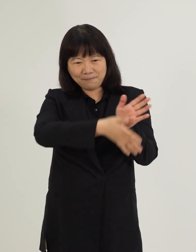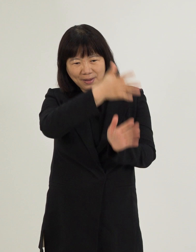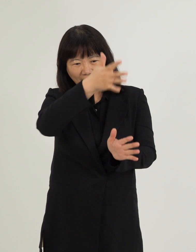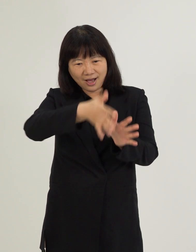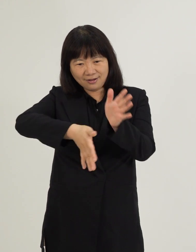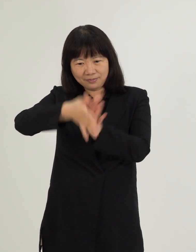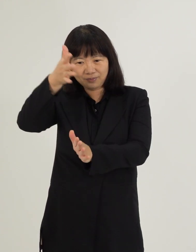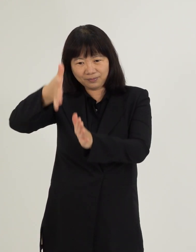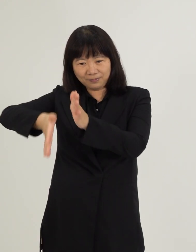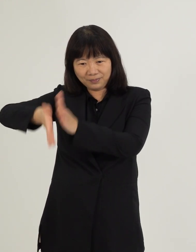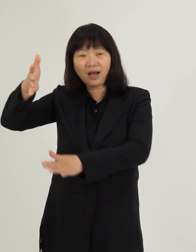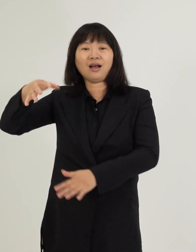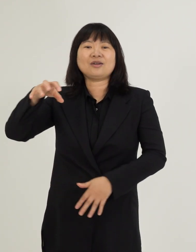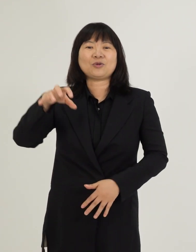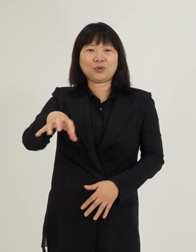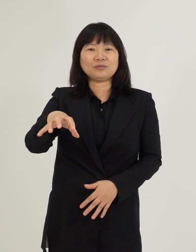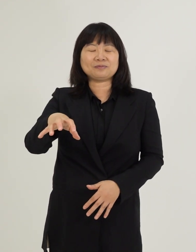지역들.